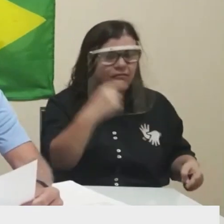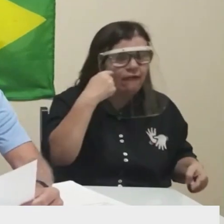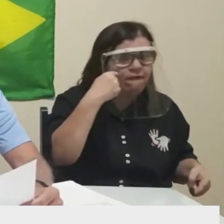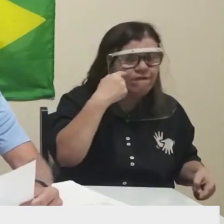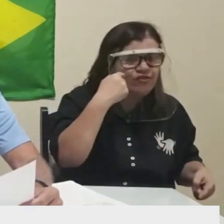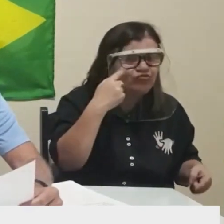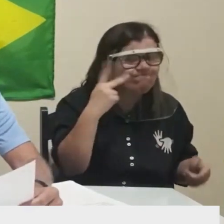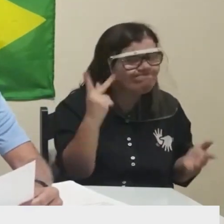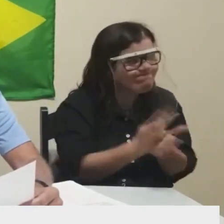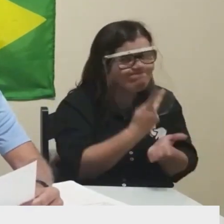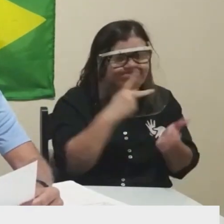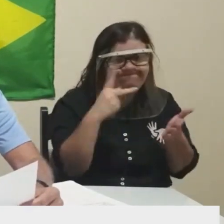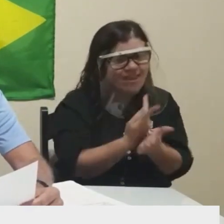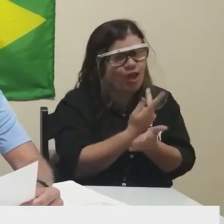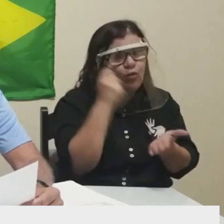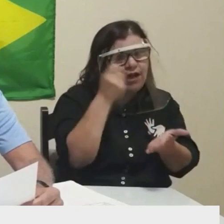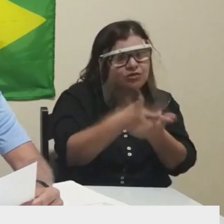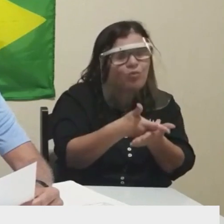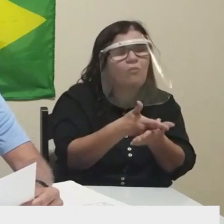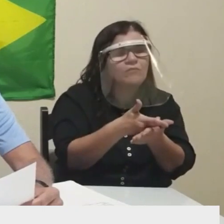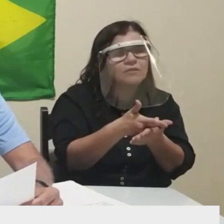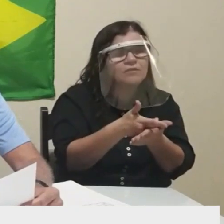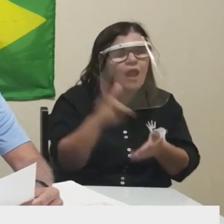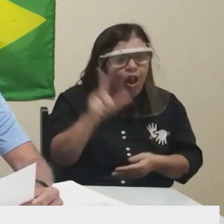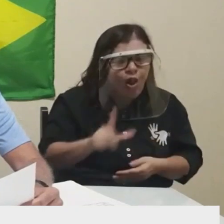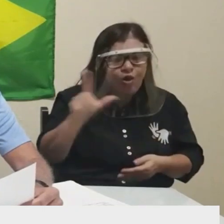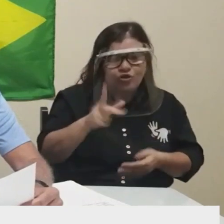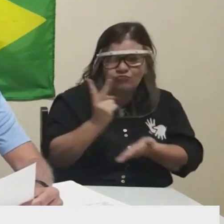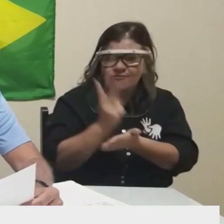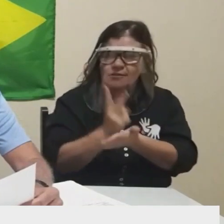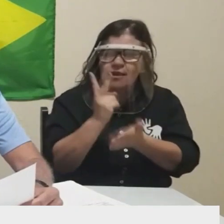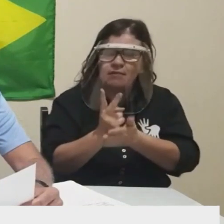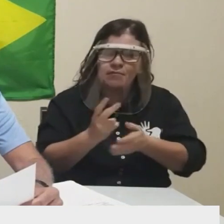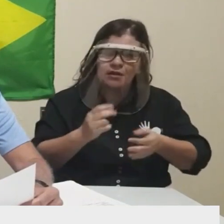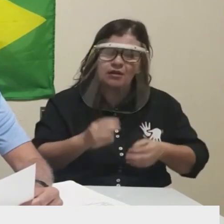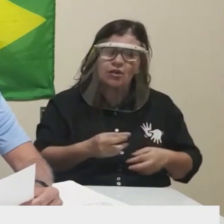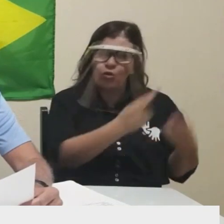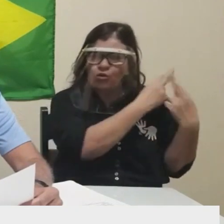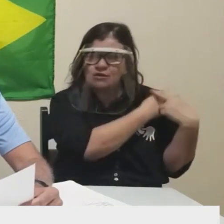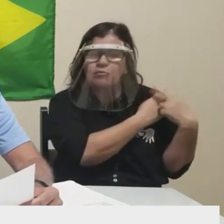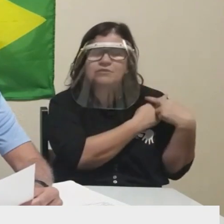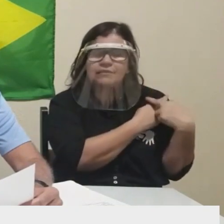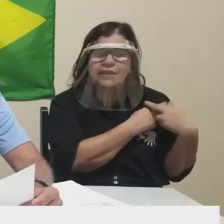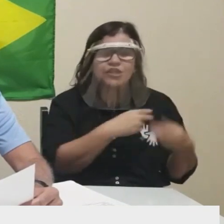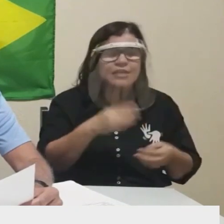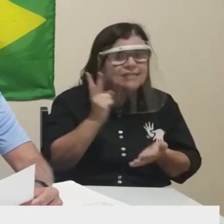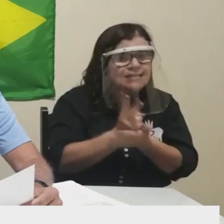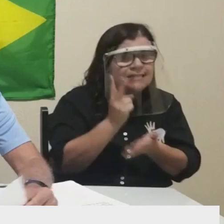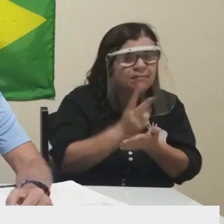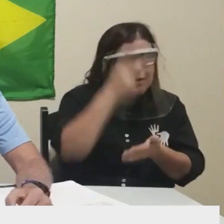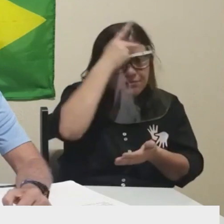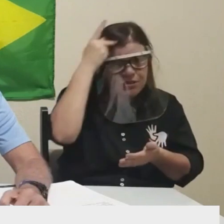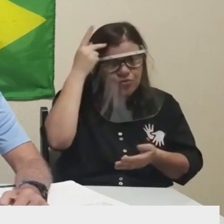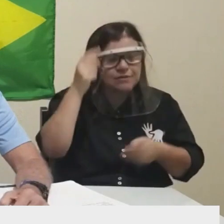irregularidades nessas aquisições. Lógico, tem que ter responsabilidade, todo mundo tem direito à legítima defesa, à defesa dentro